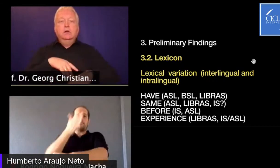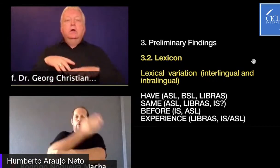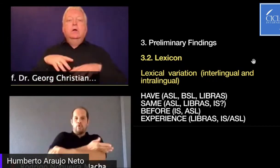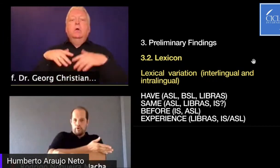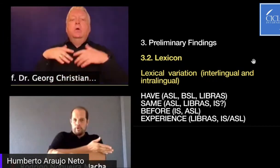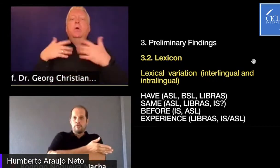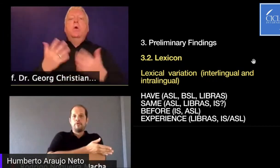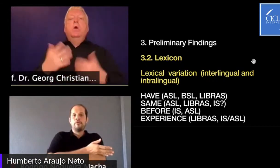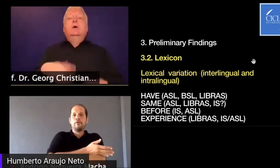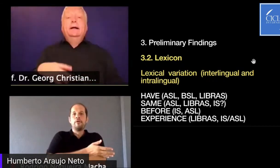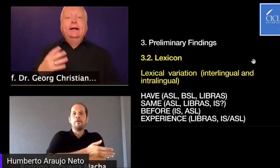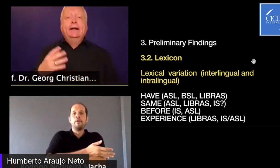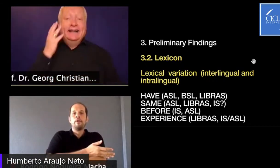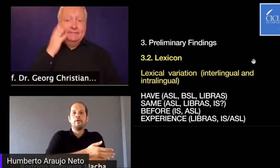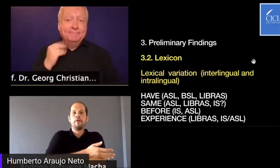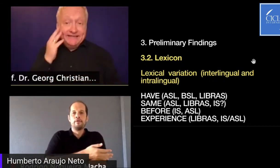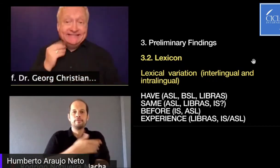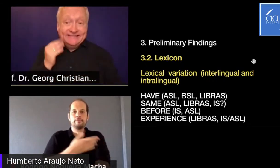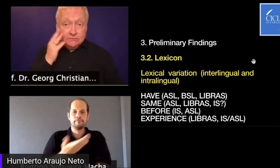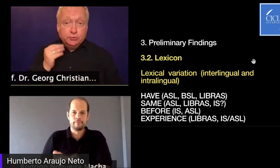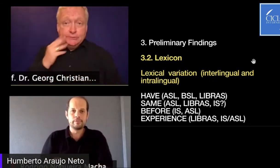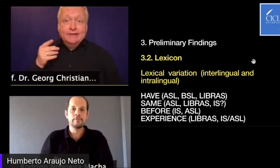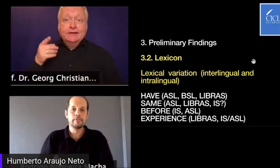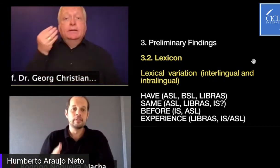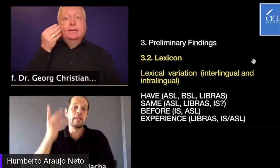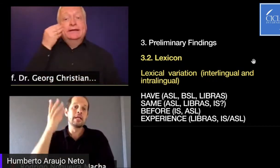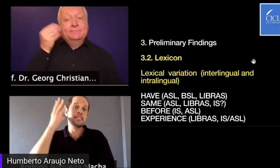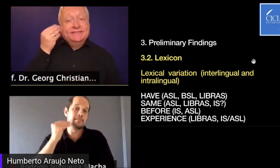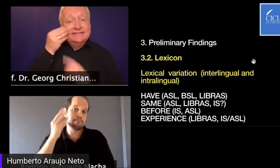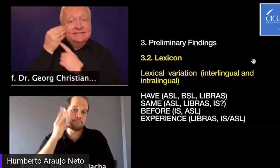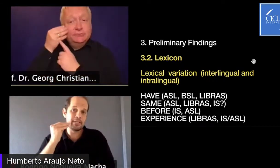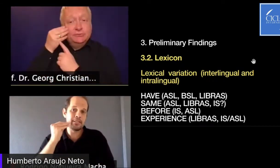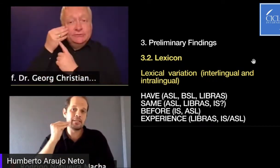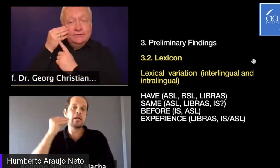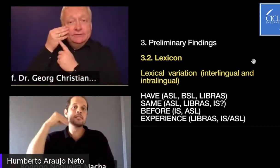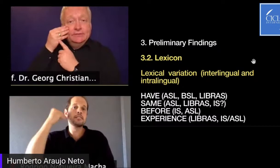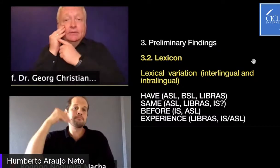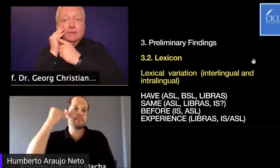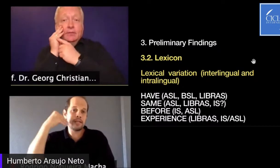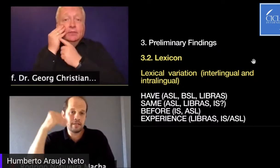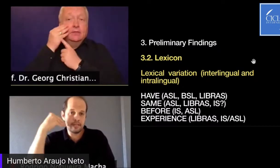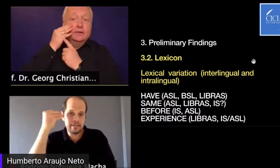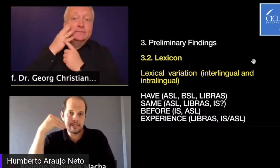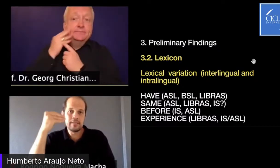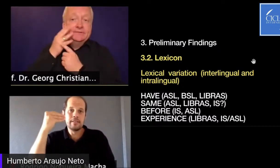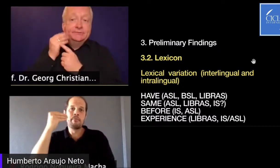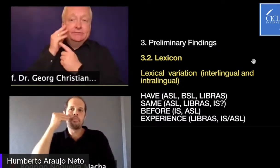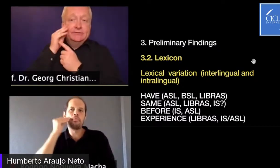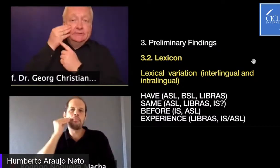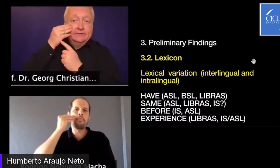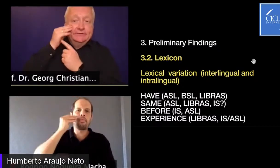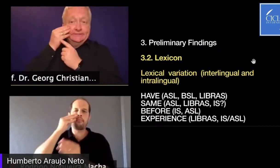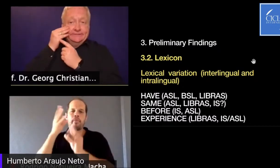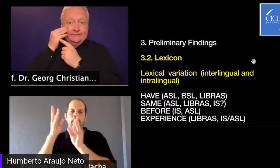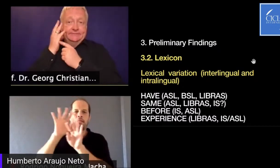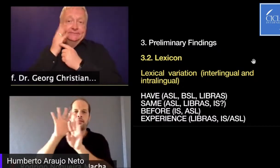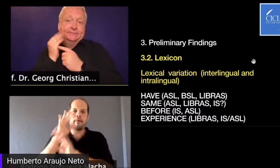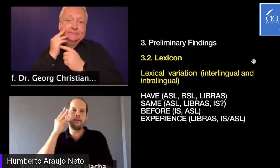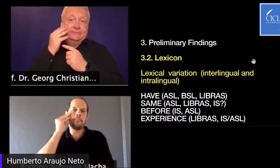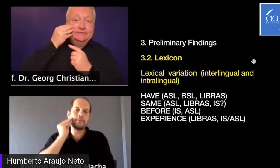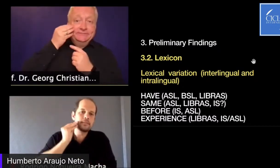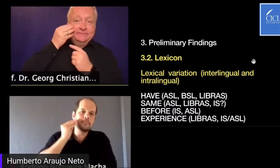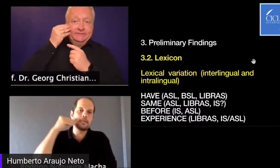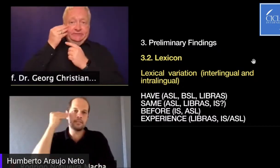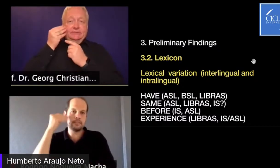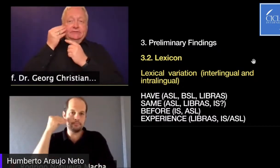resultados. Antes, é mais um caso também que a gente observou, e experiência. Você